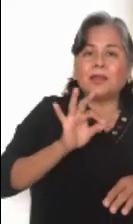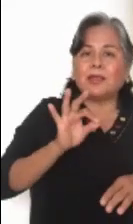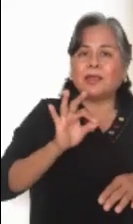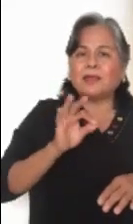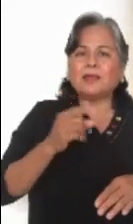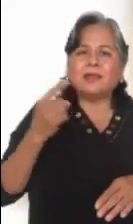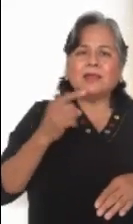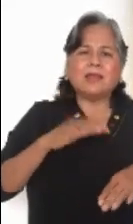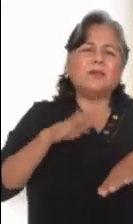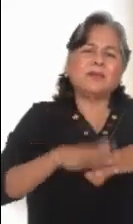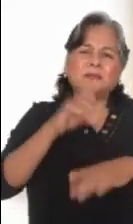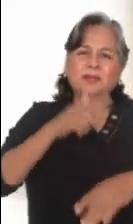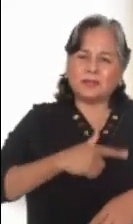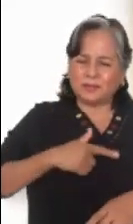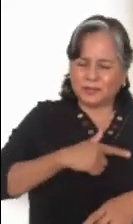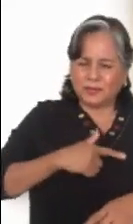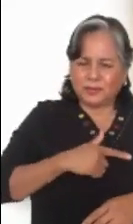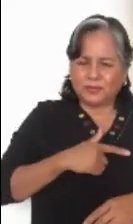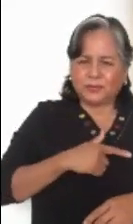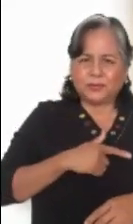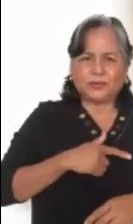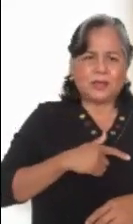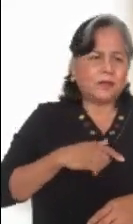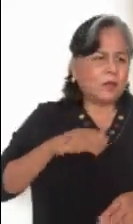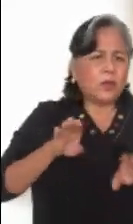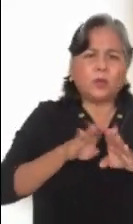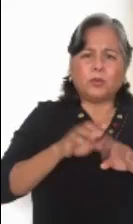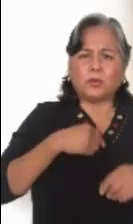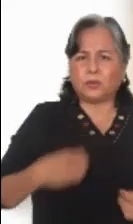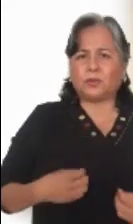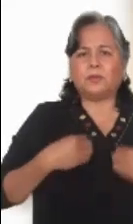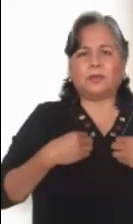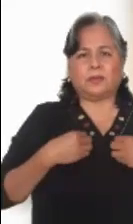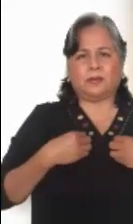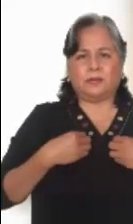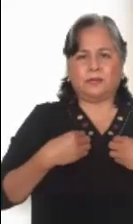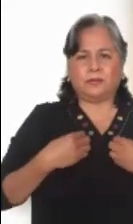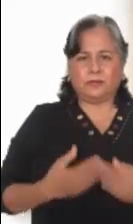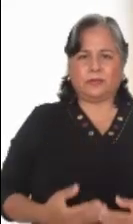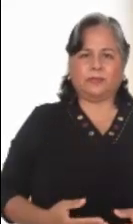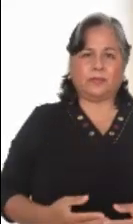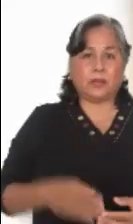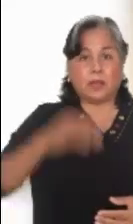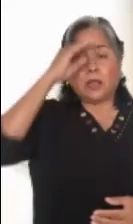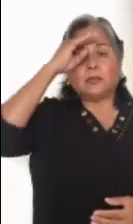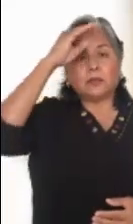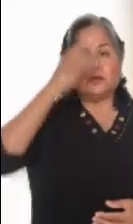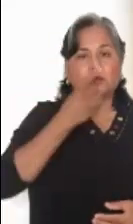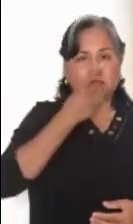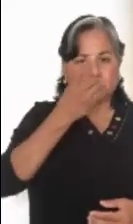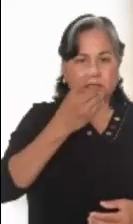qué preferimos en realidad y cuál es el camino que vamos siguiendo. Dice el